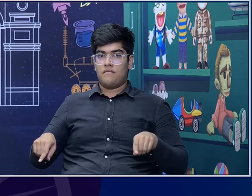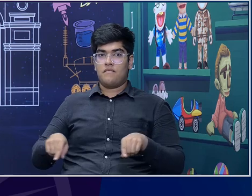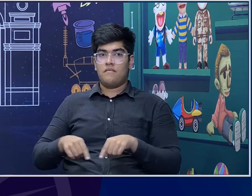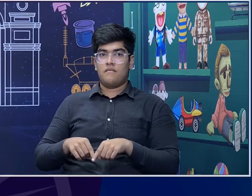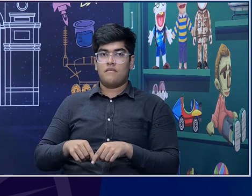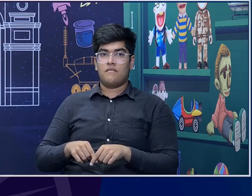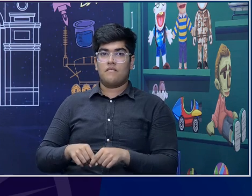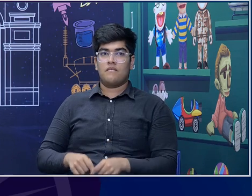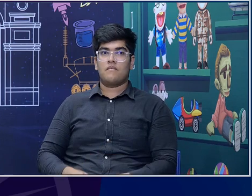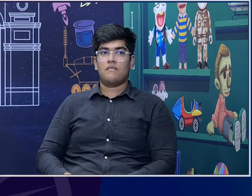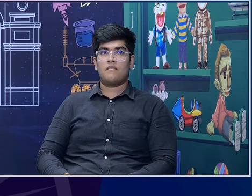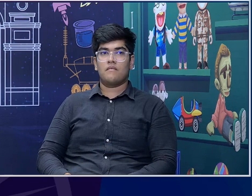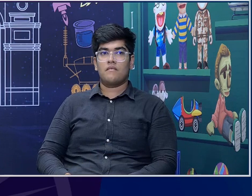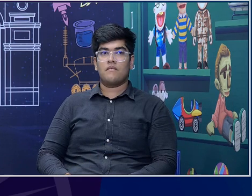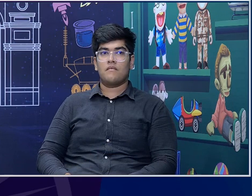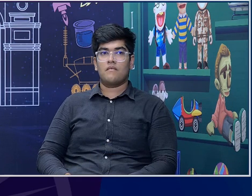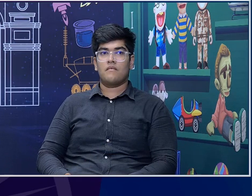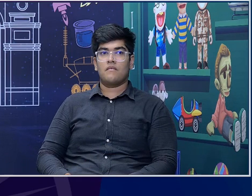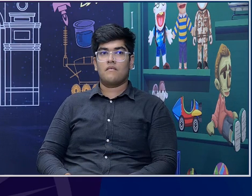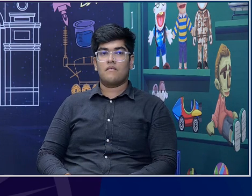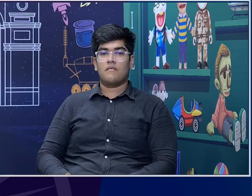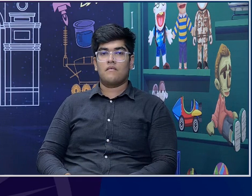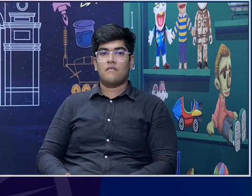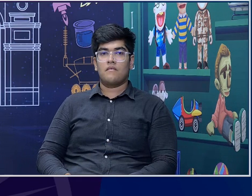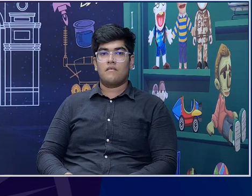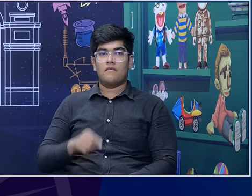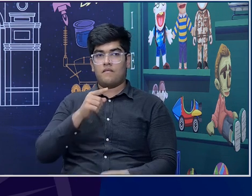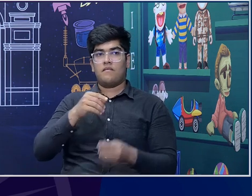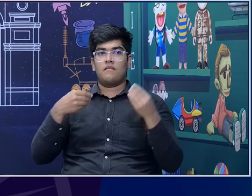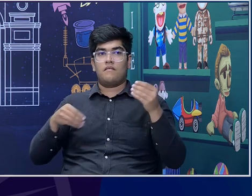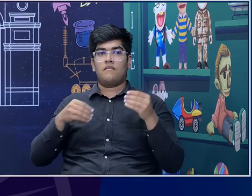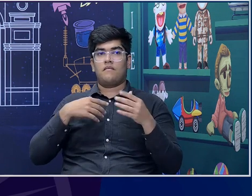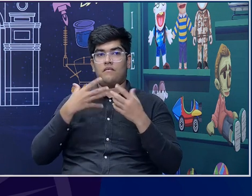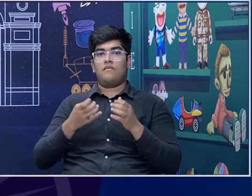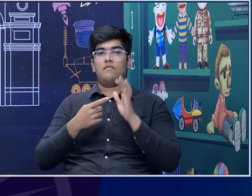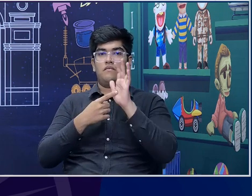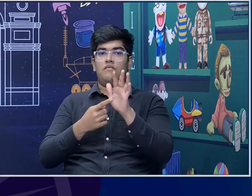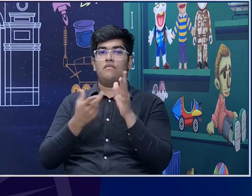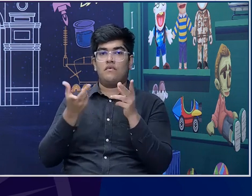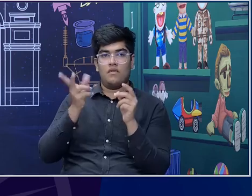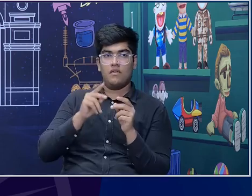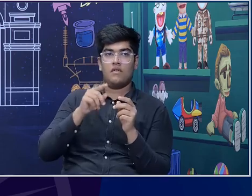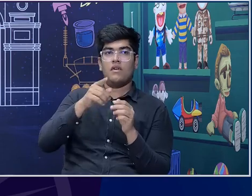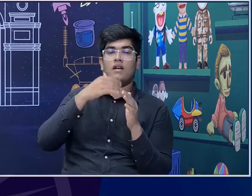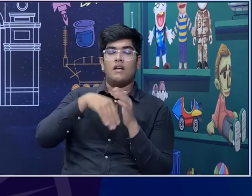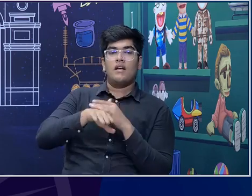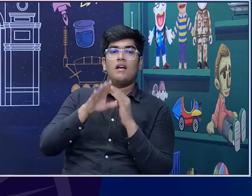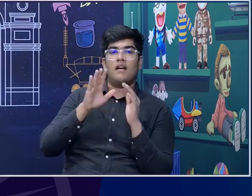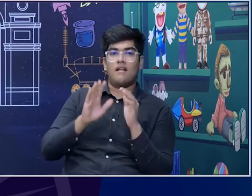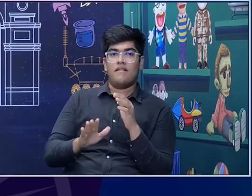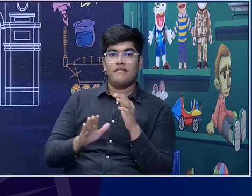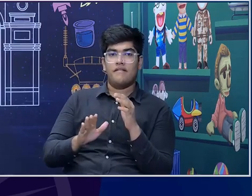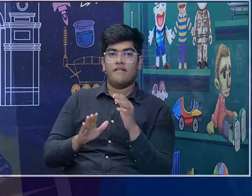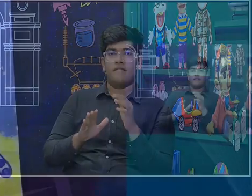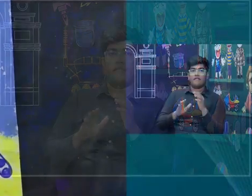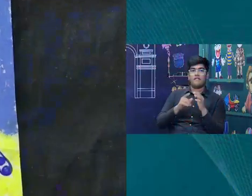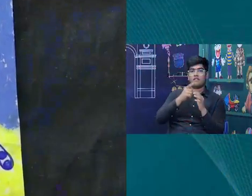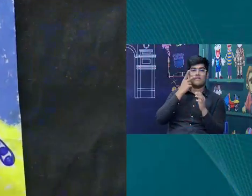दिखा सकते हैं, एक बार हम